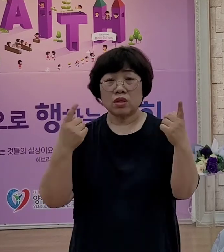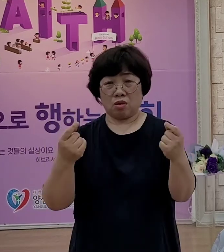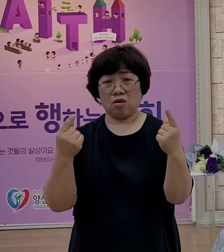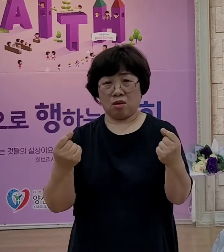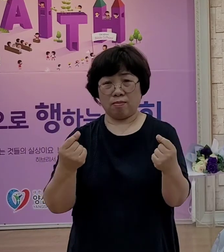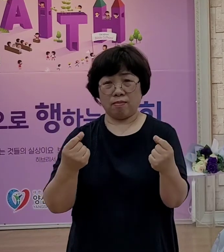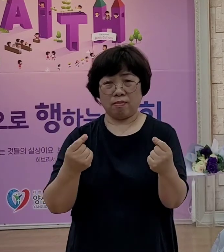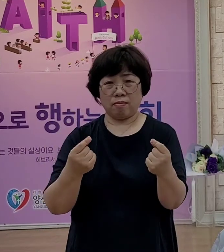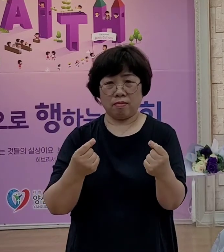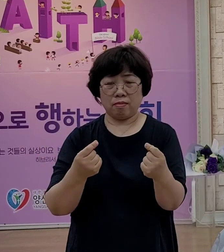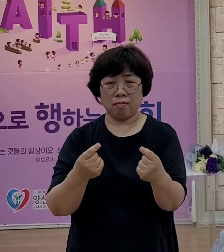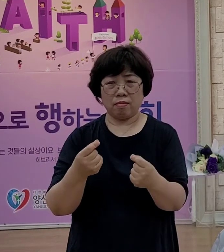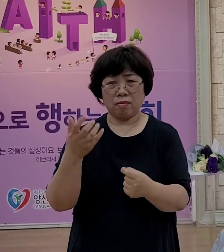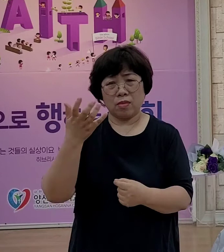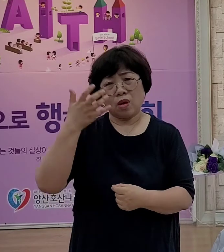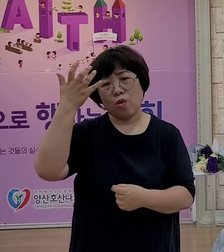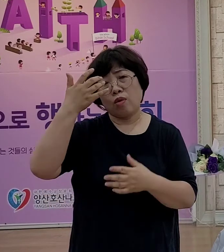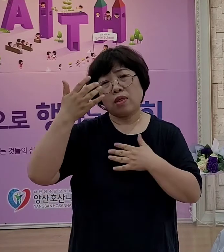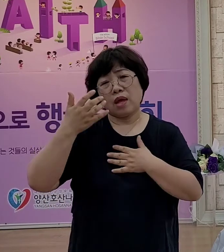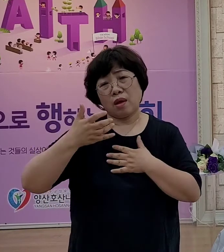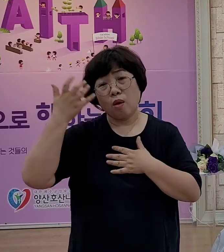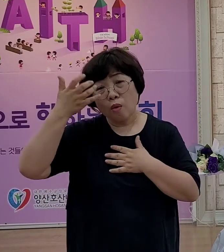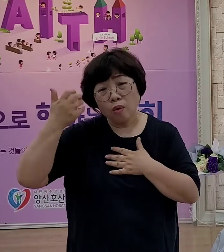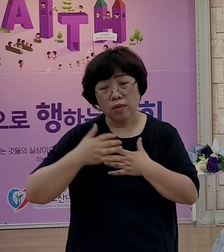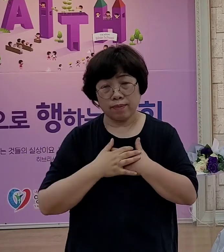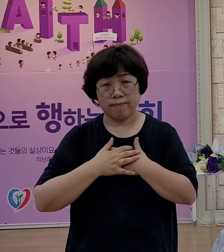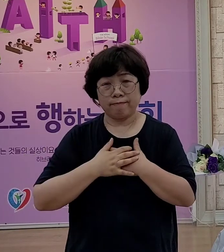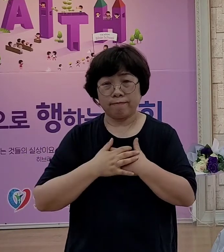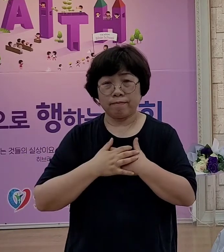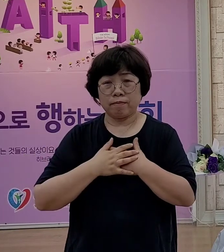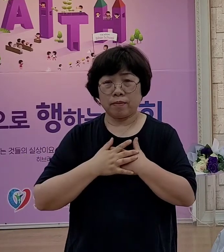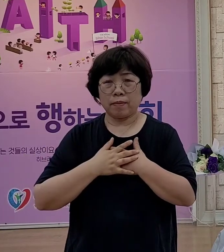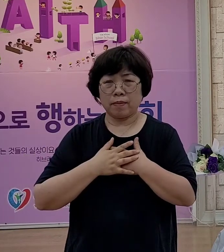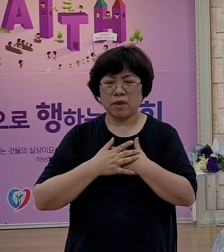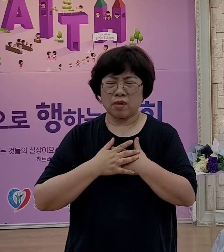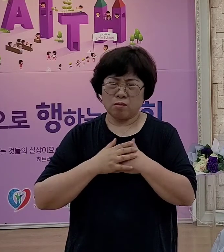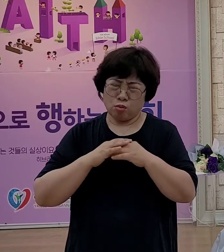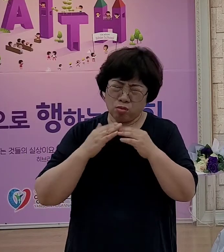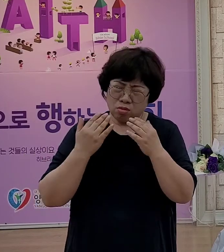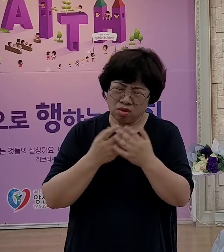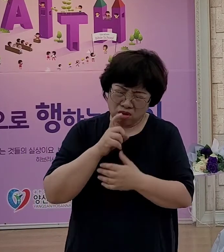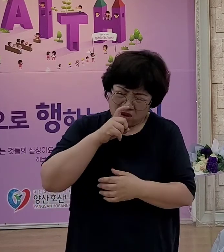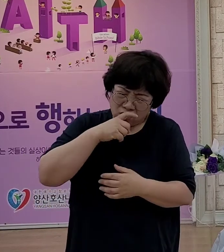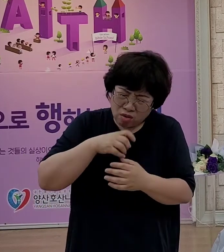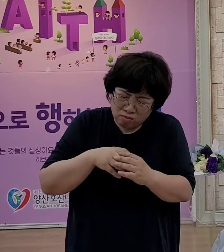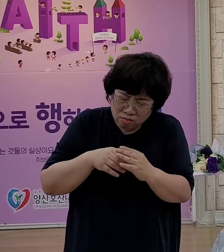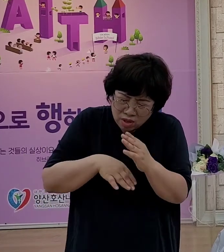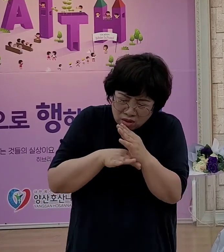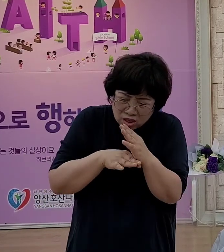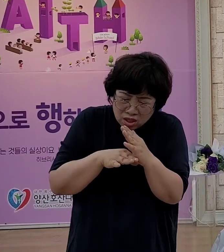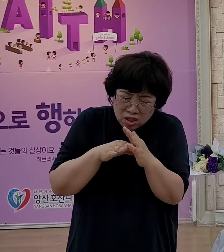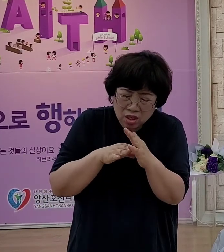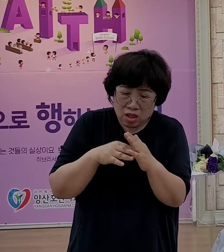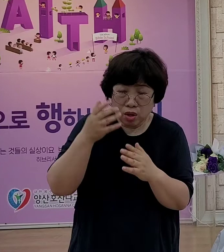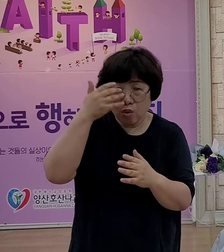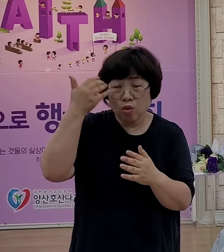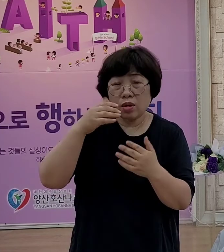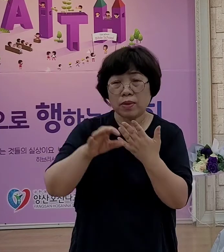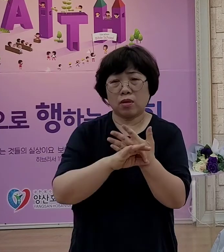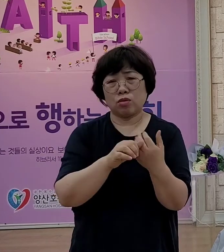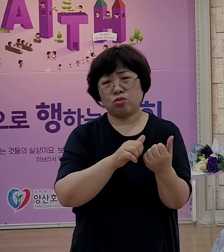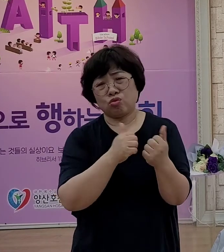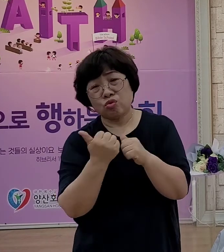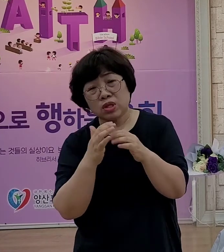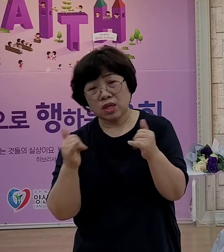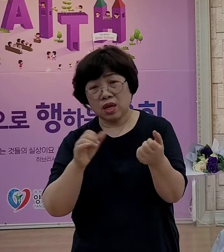이 말로 다 할 수 없는, 담을 수 없는 온갖 더러움을 다 가지고 정말 시드는 게 아니라 죽은 영혼.